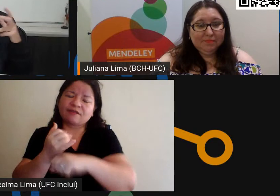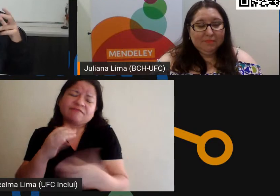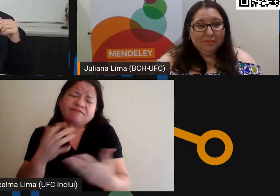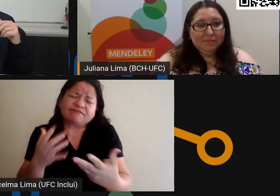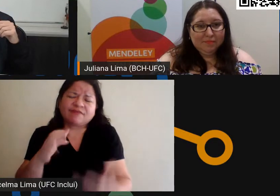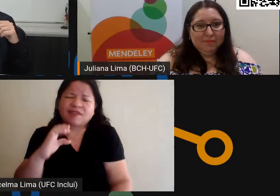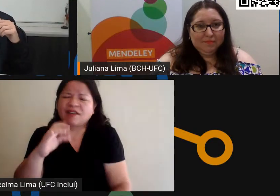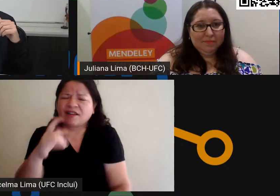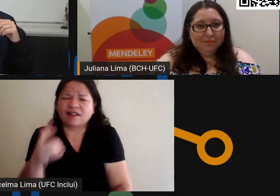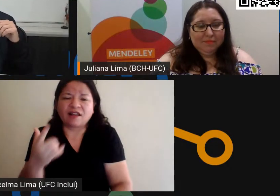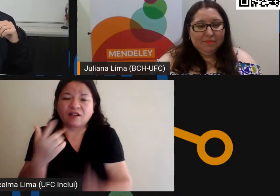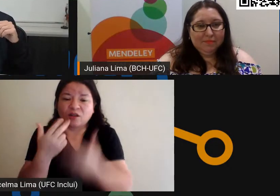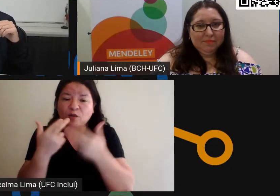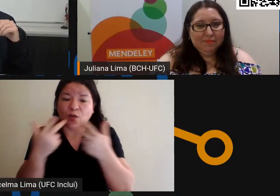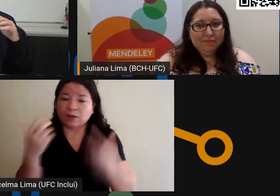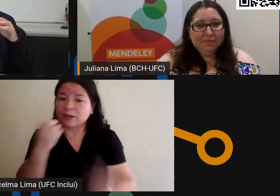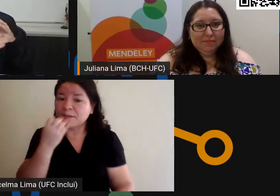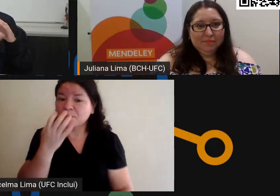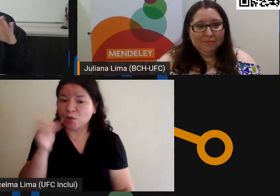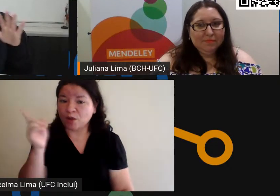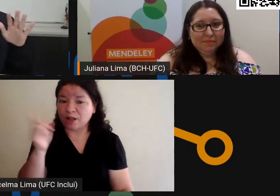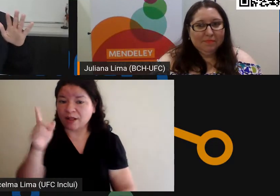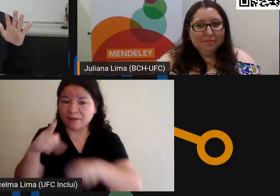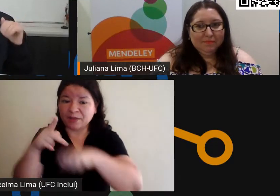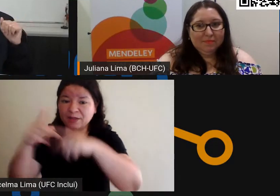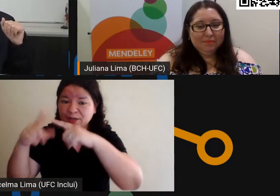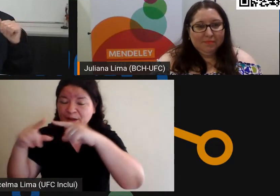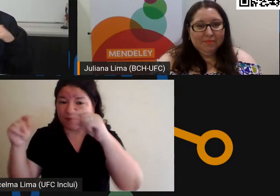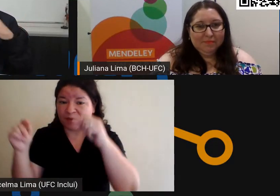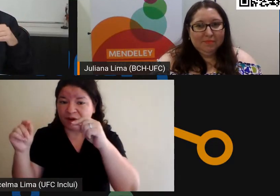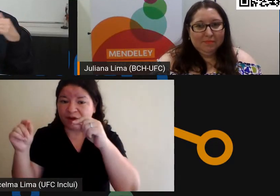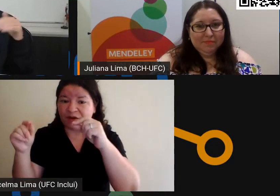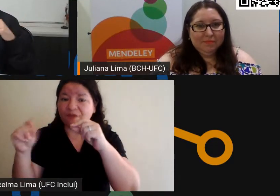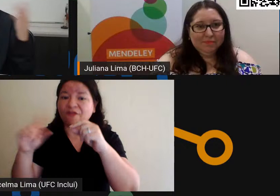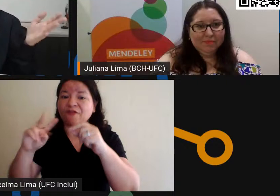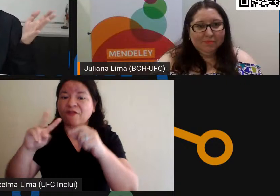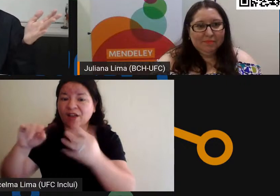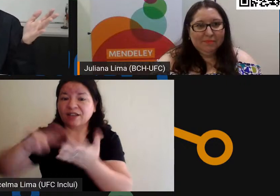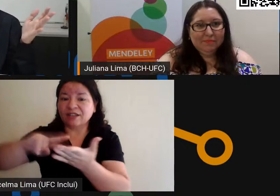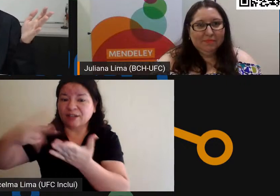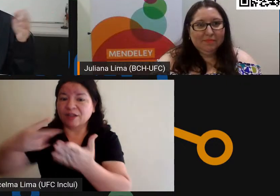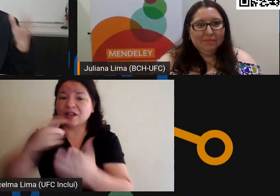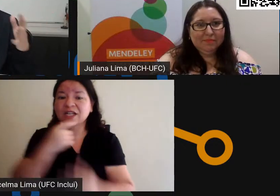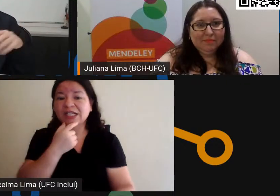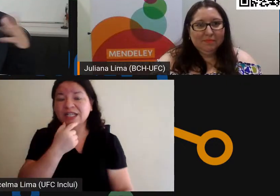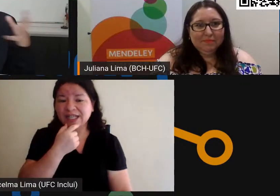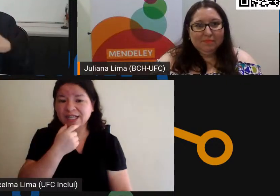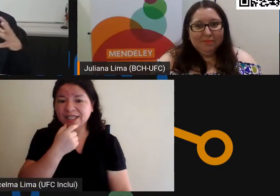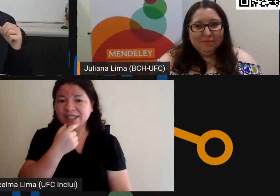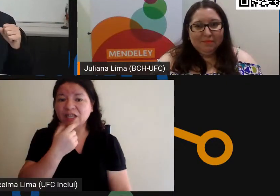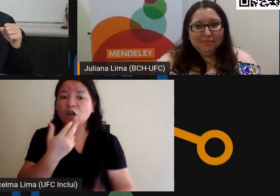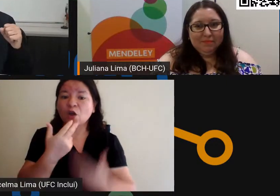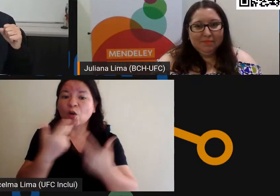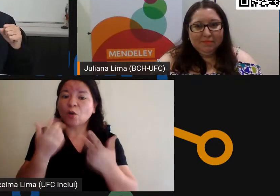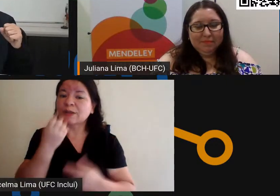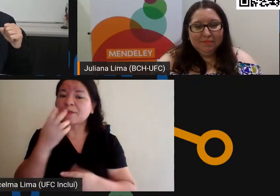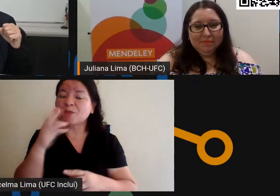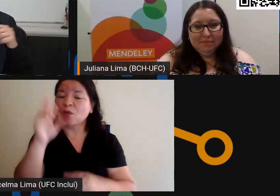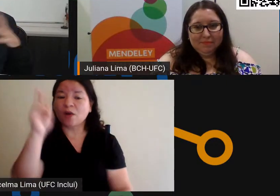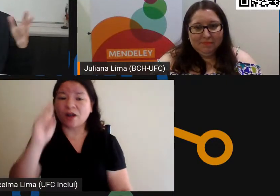coisas boas que tem no Japão vão passar para o inglês. As coisas boas que estão, né, na Rússia vão passar para o